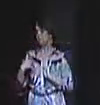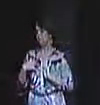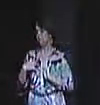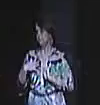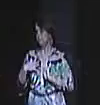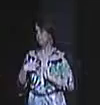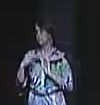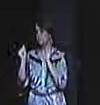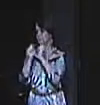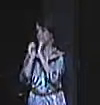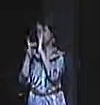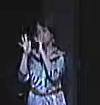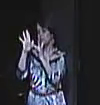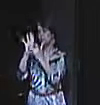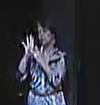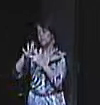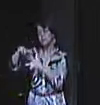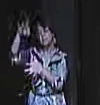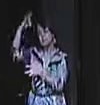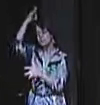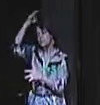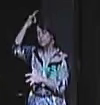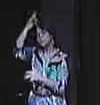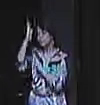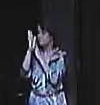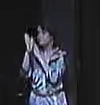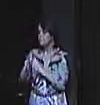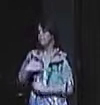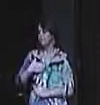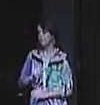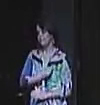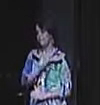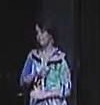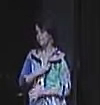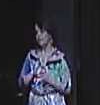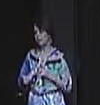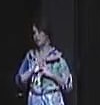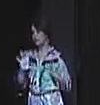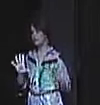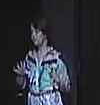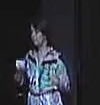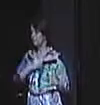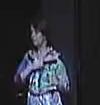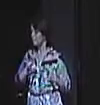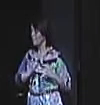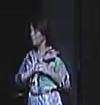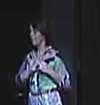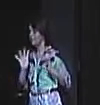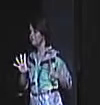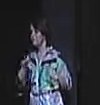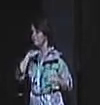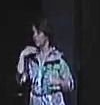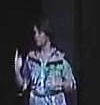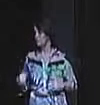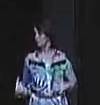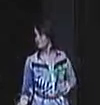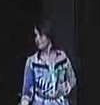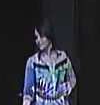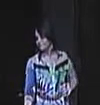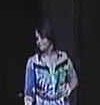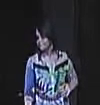se livrou da lei do pecado e da morte o segundo efeito então é